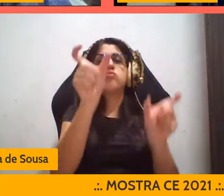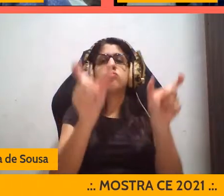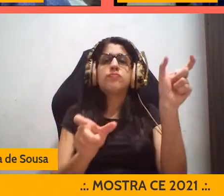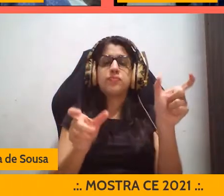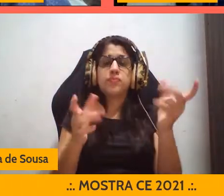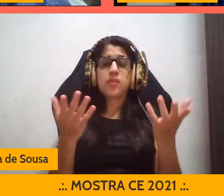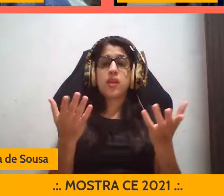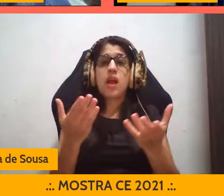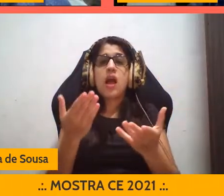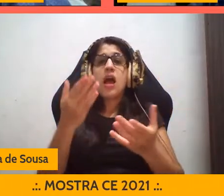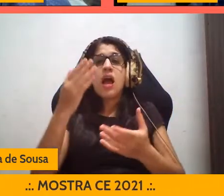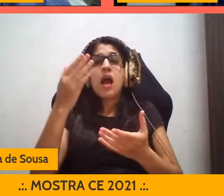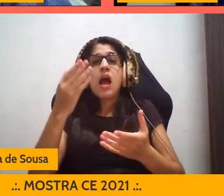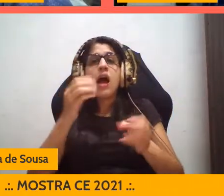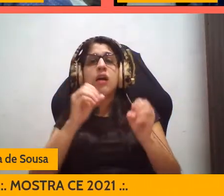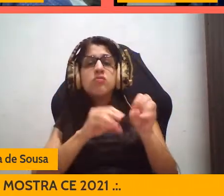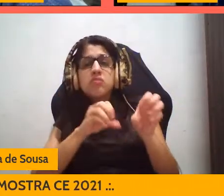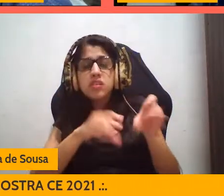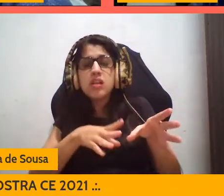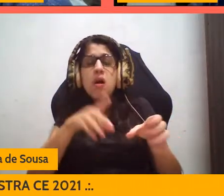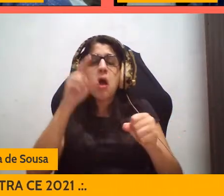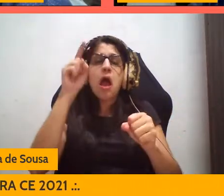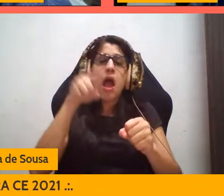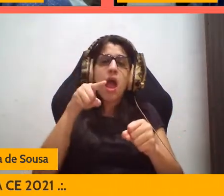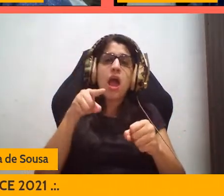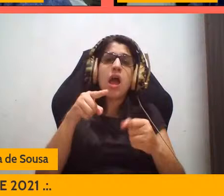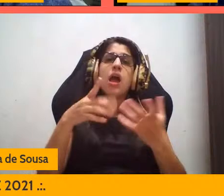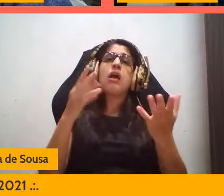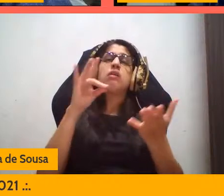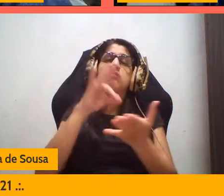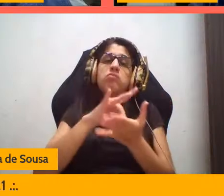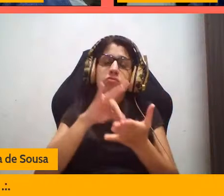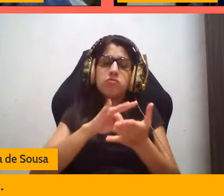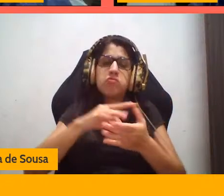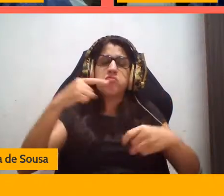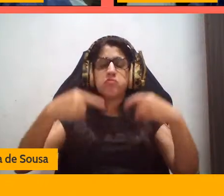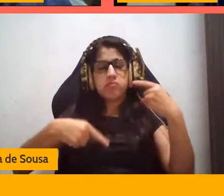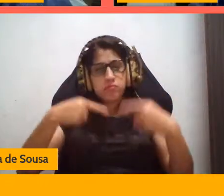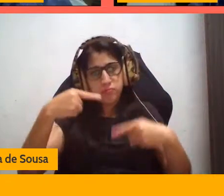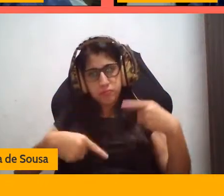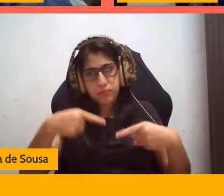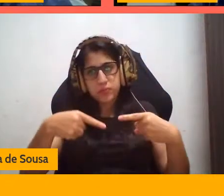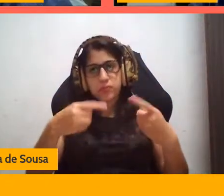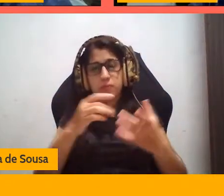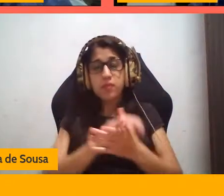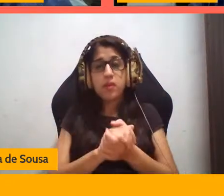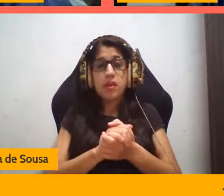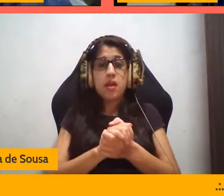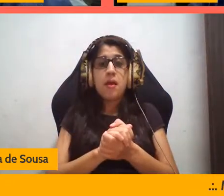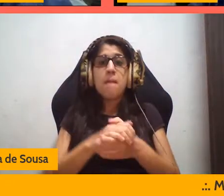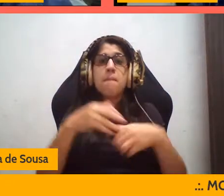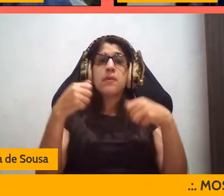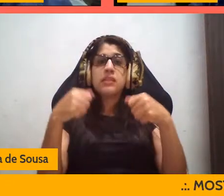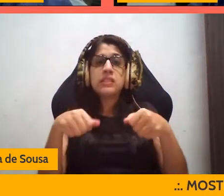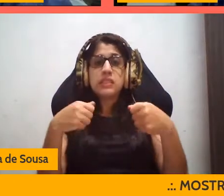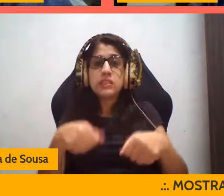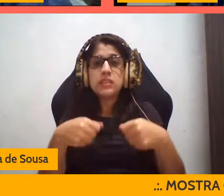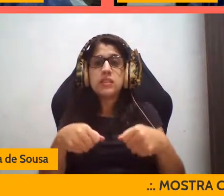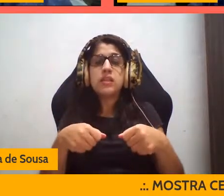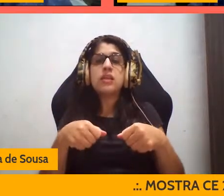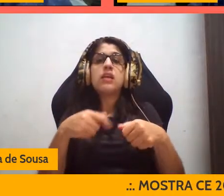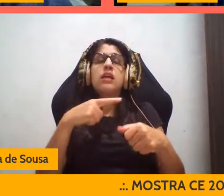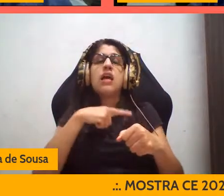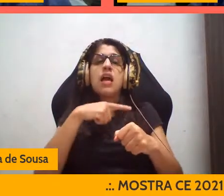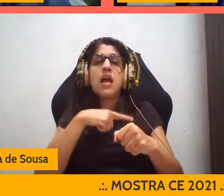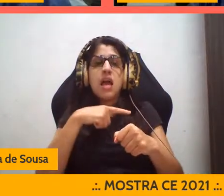é um ato político, né? E, em terceiro lugar, eu acho que tem que ter esta competência pedagógica. Você tem